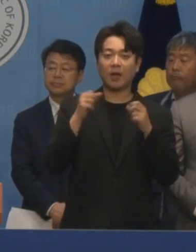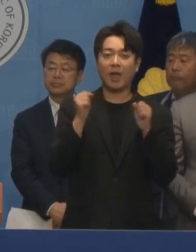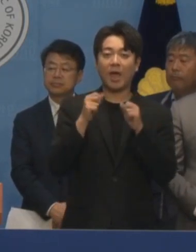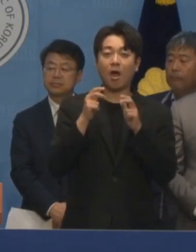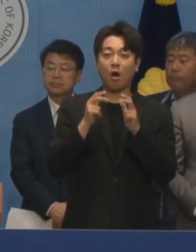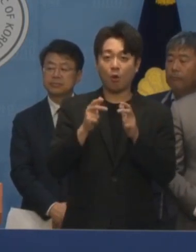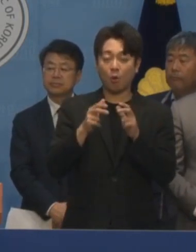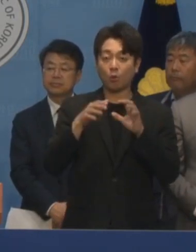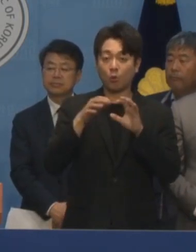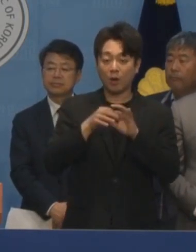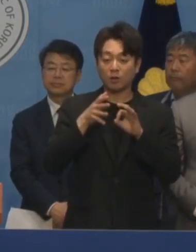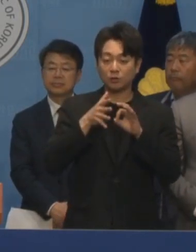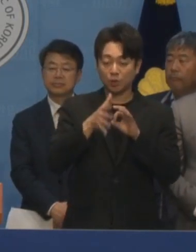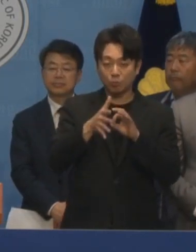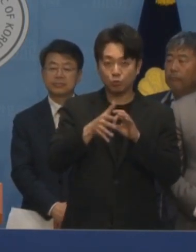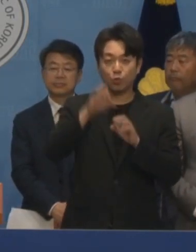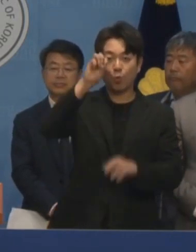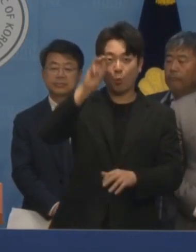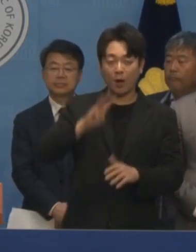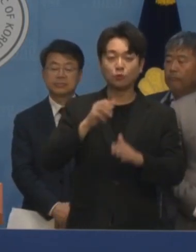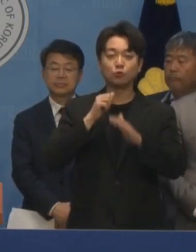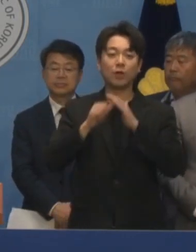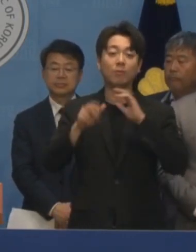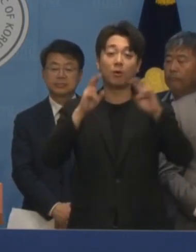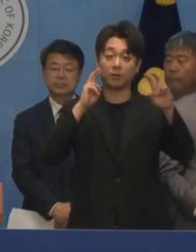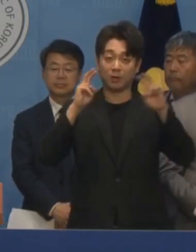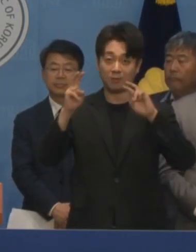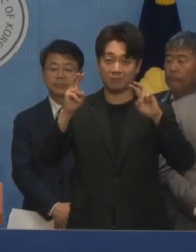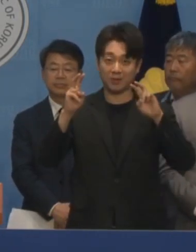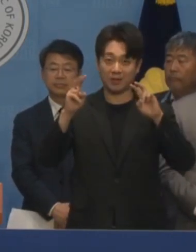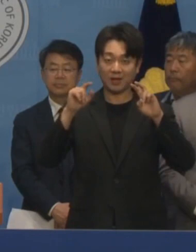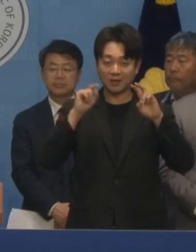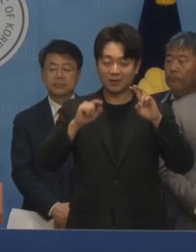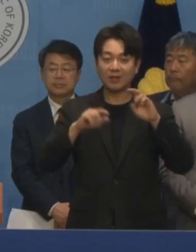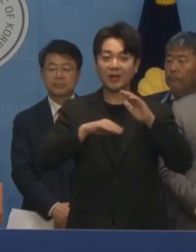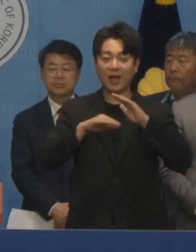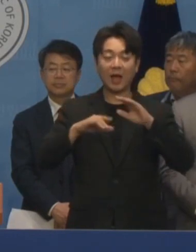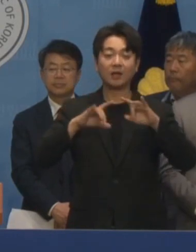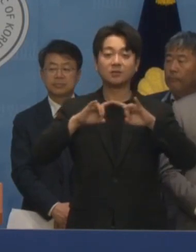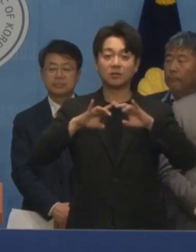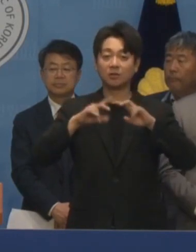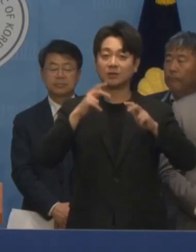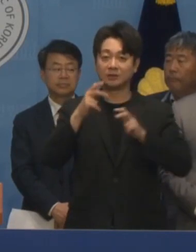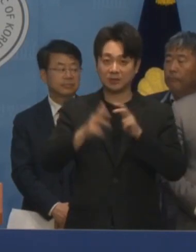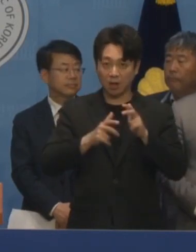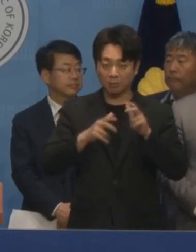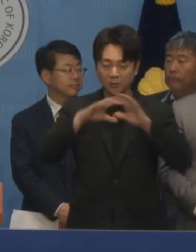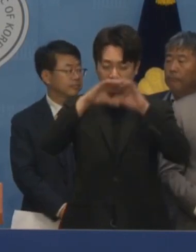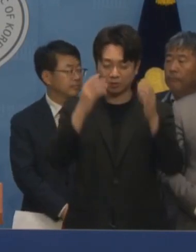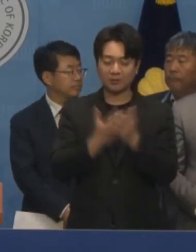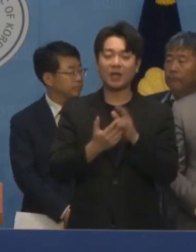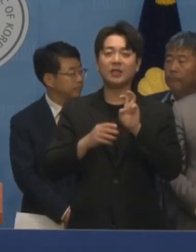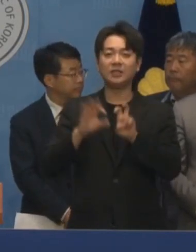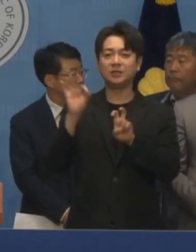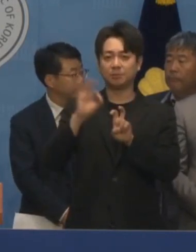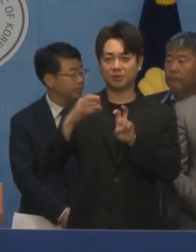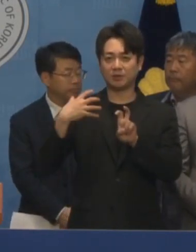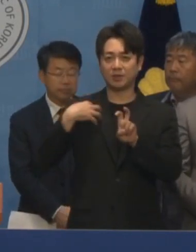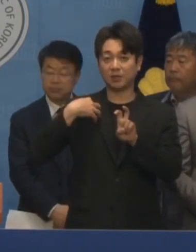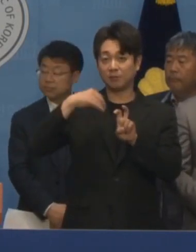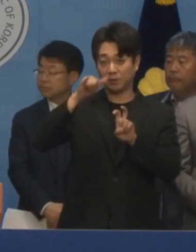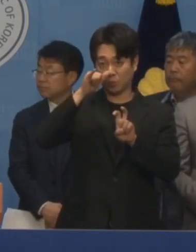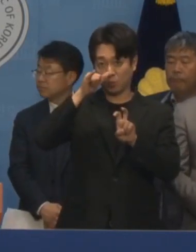광주광역시 지역경제의 대표 기업입니다. 광주 과전사업 매출의 20%를 차지하고